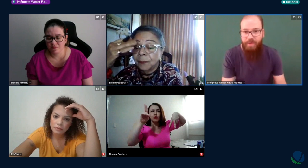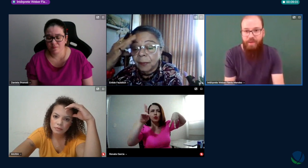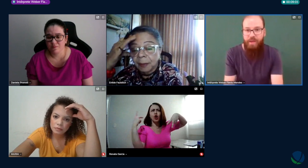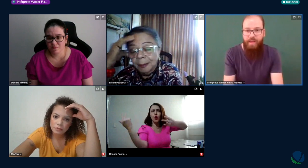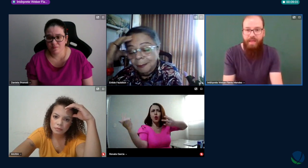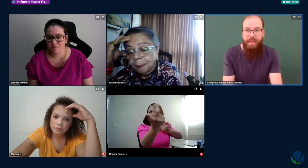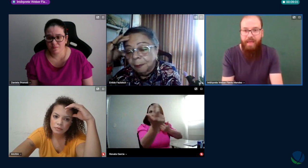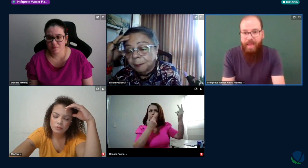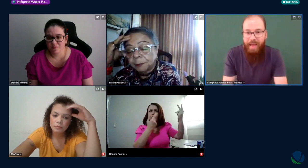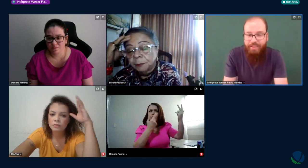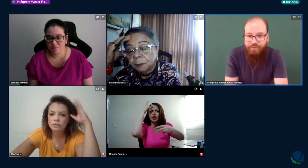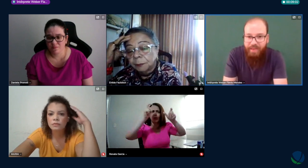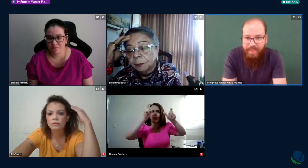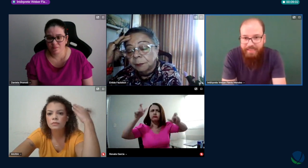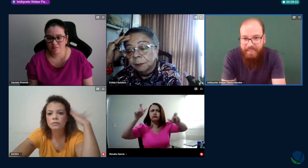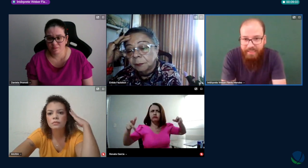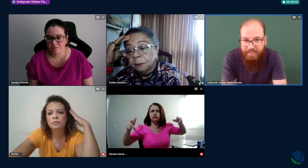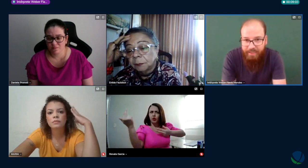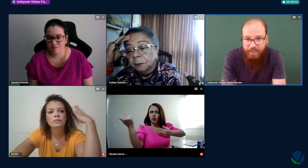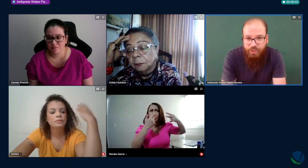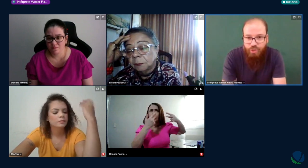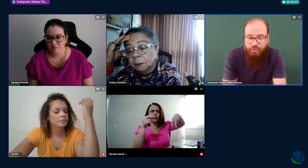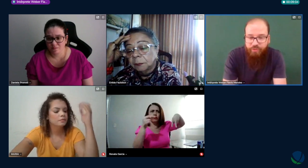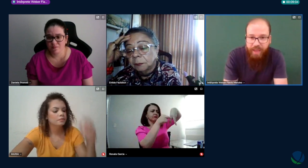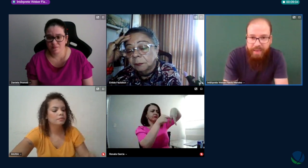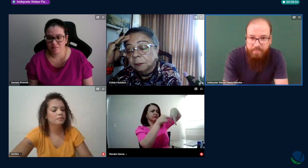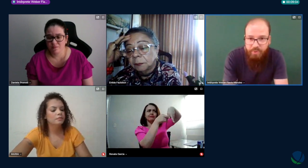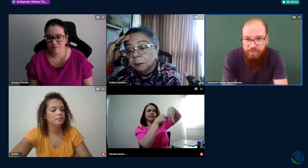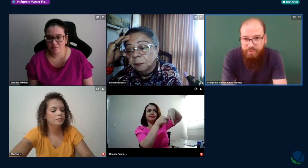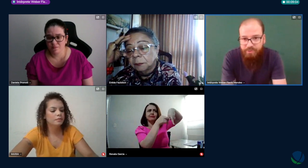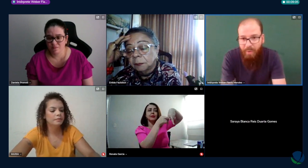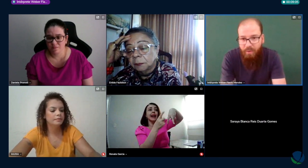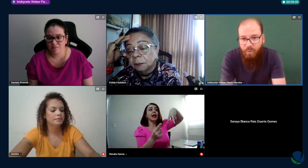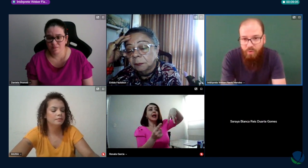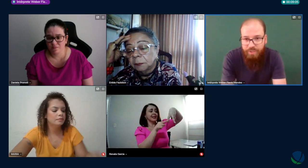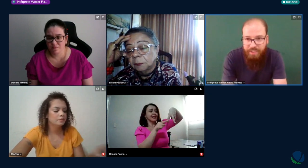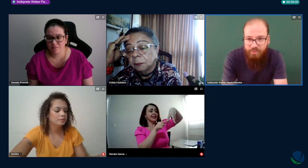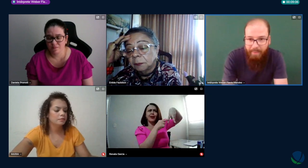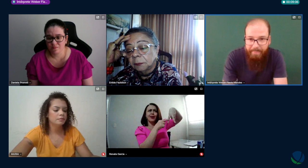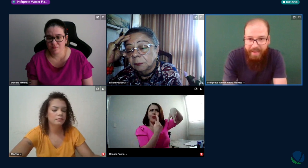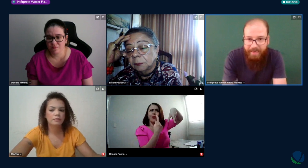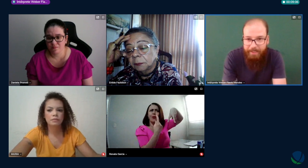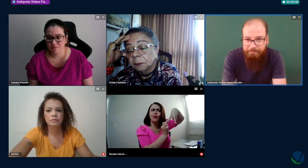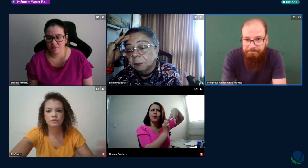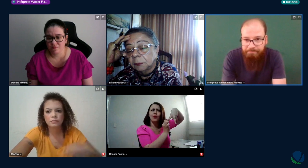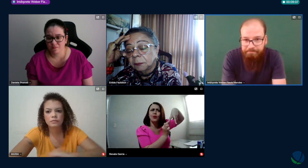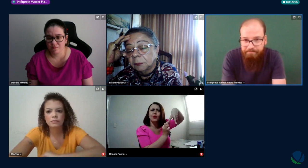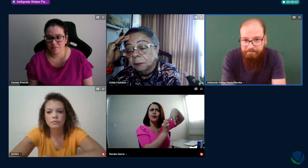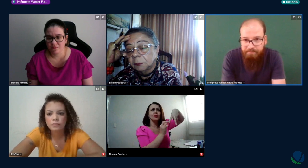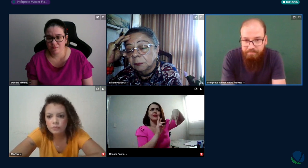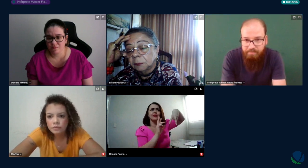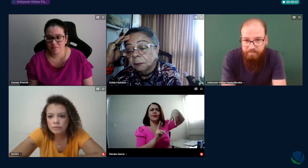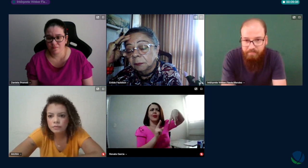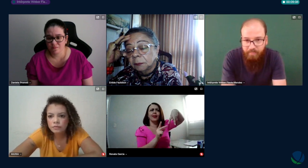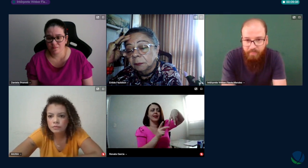visualmente a diferença ali de um fêmur, de uma coxa, de uma perna.